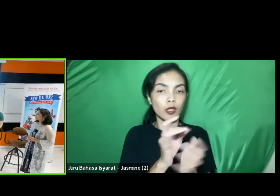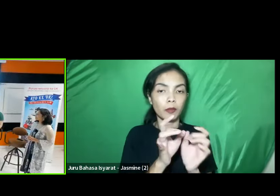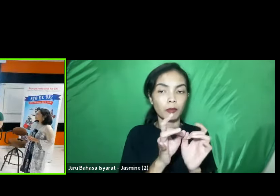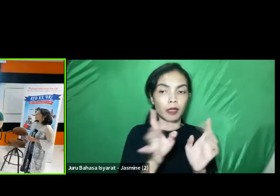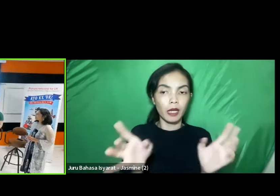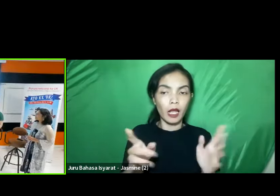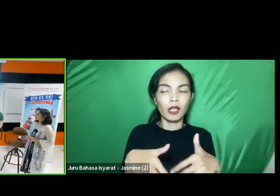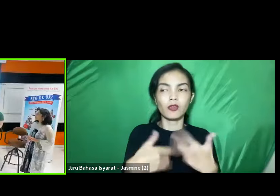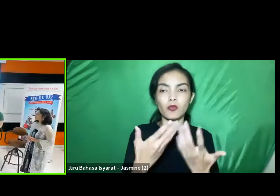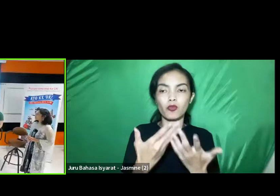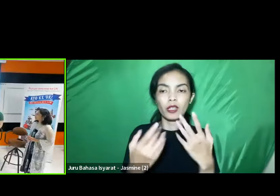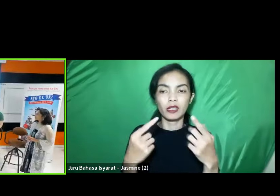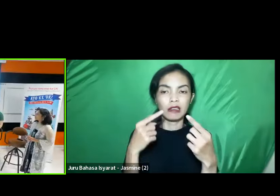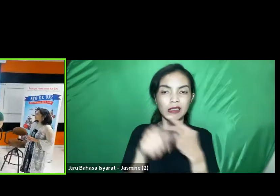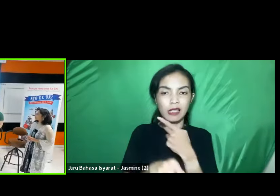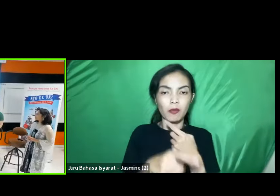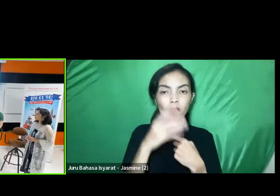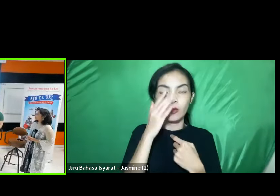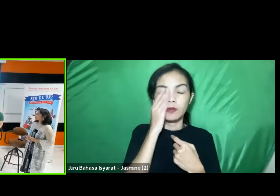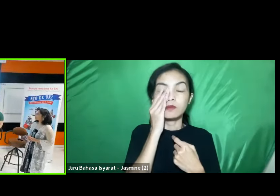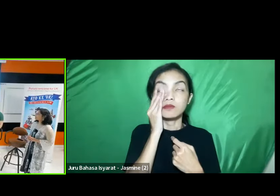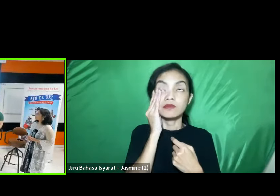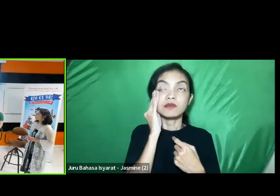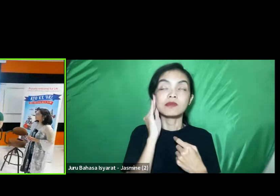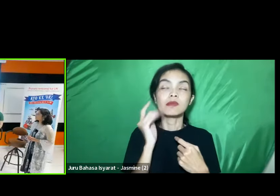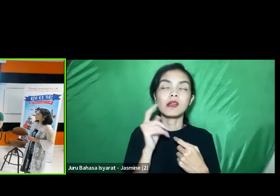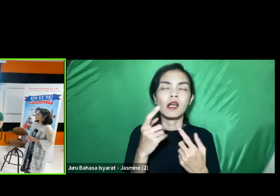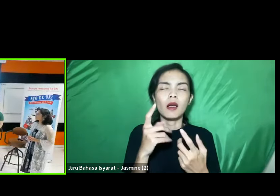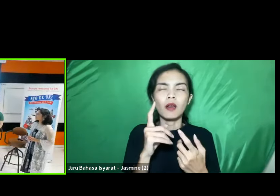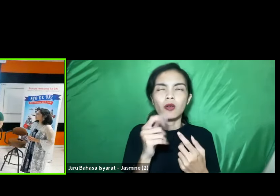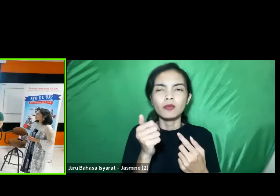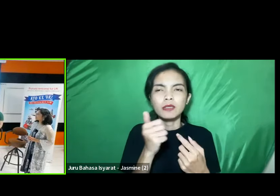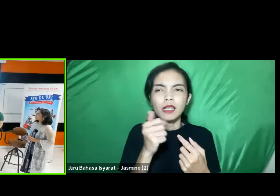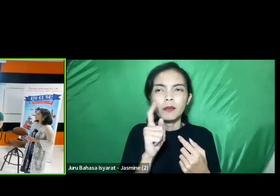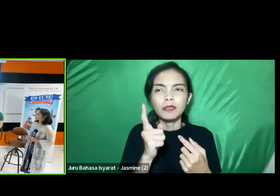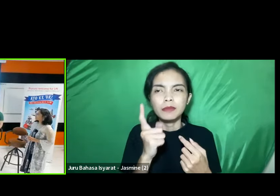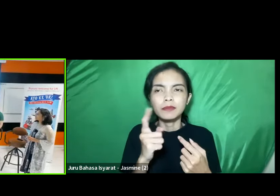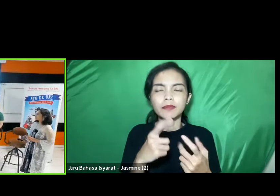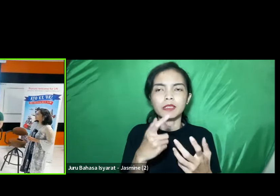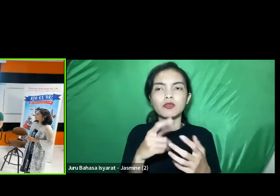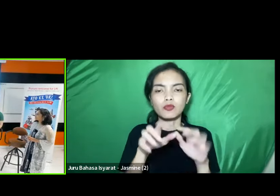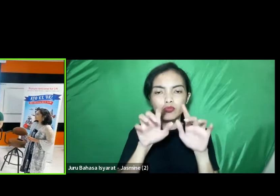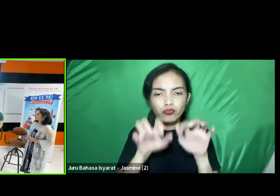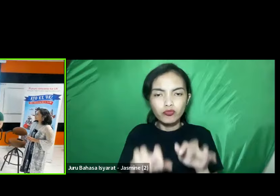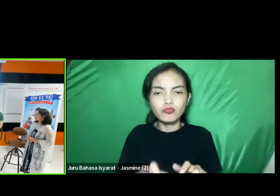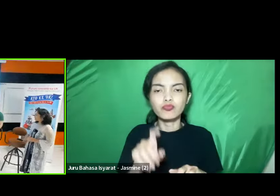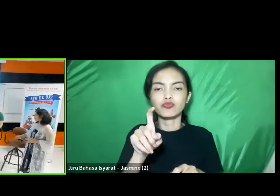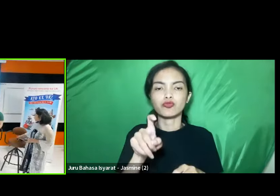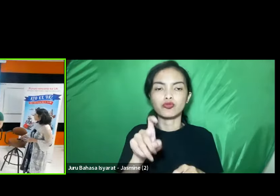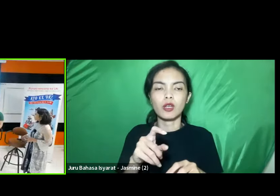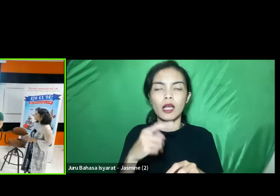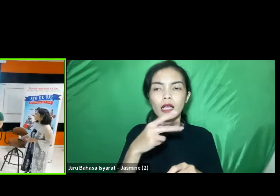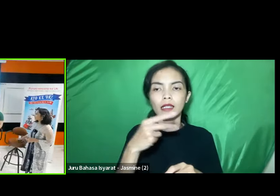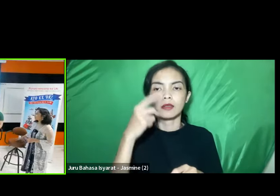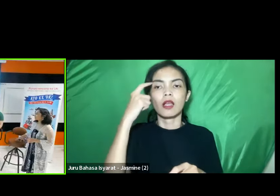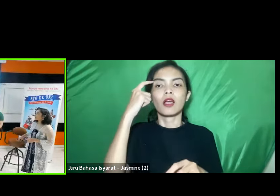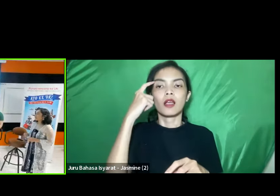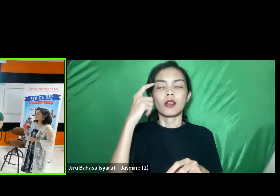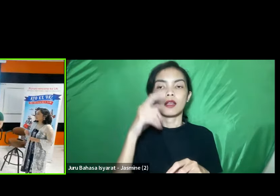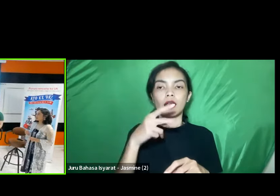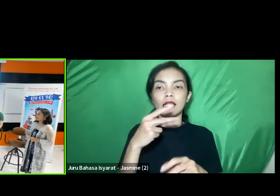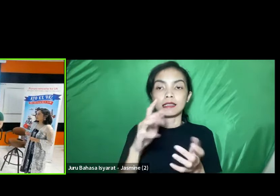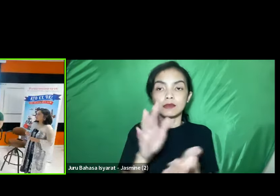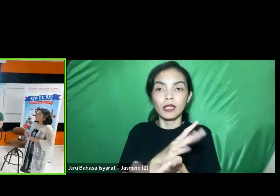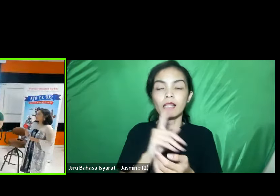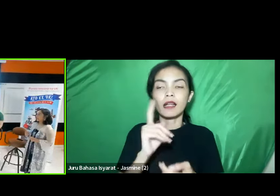linear in between itu apa itu yang perlu diisi sehingga kemudian masuk akal jadi eh tetap peluangnya ada